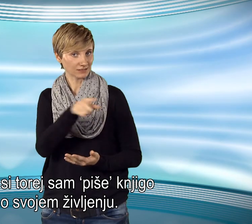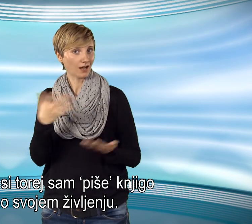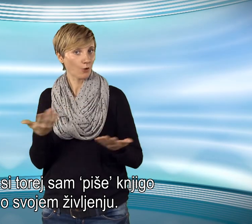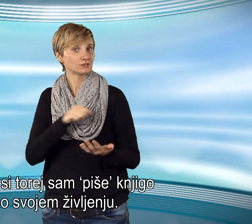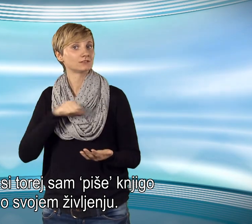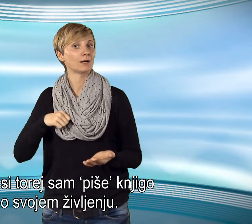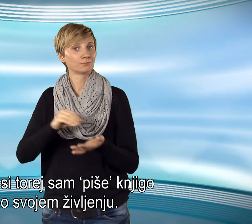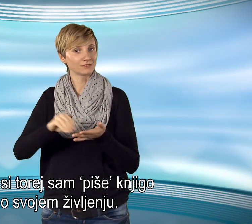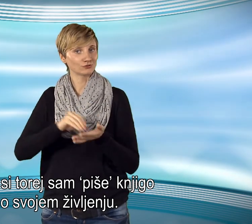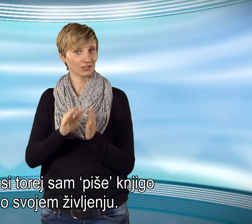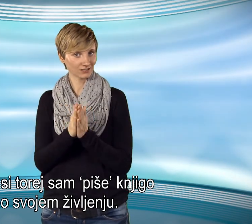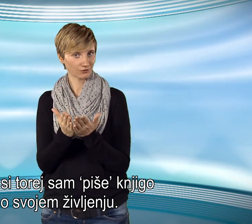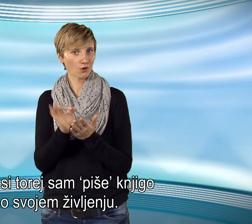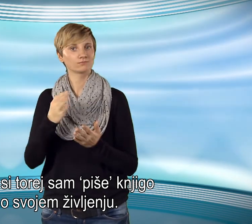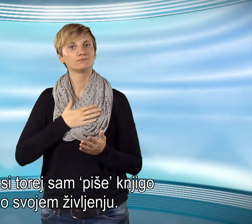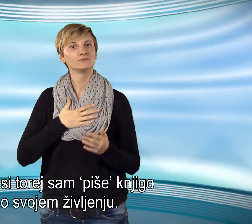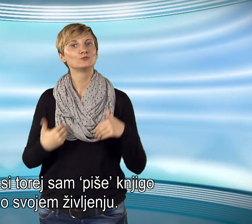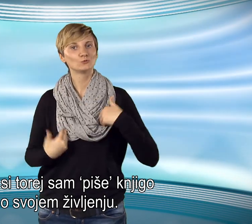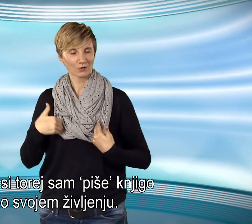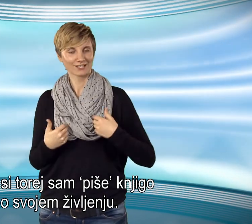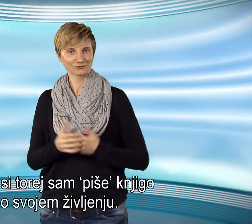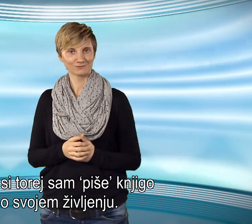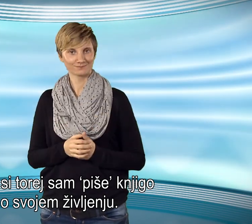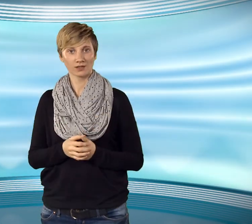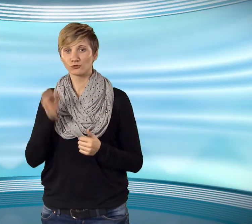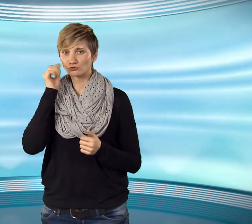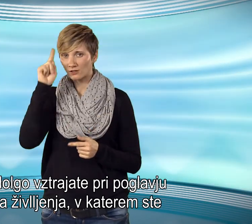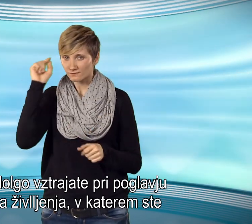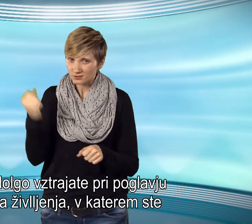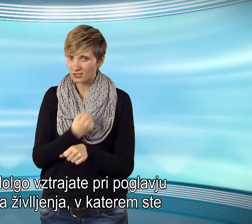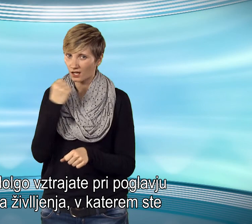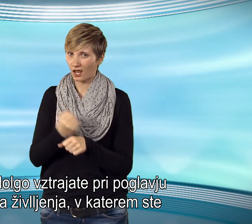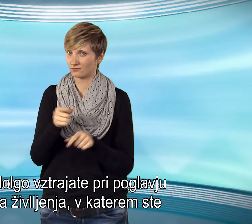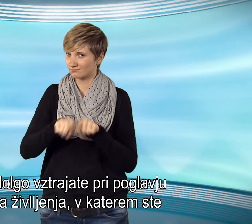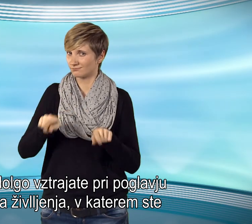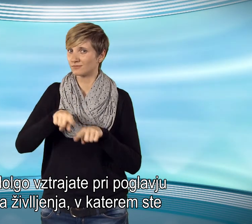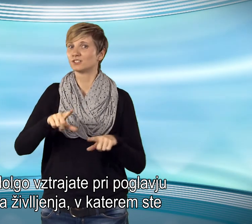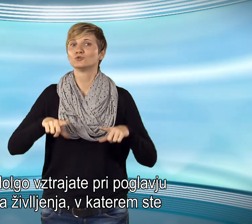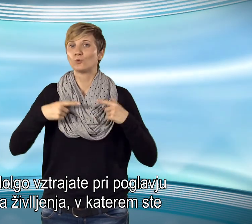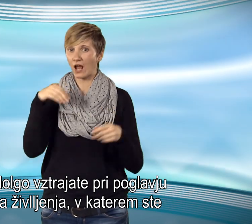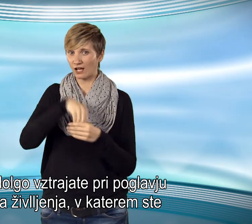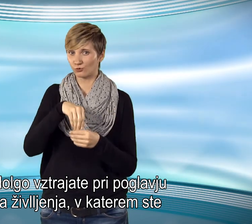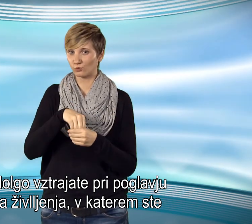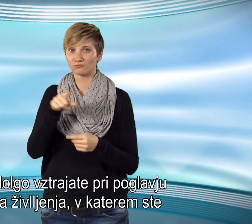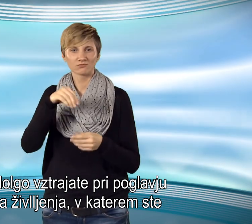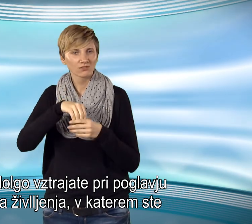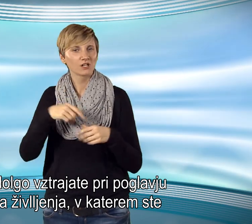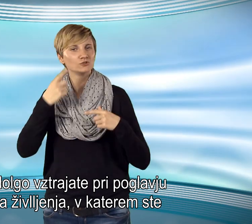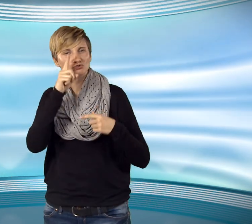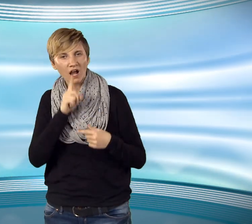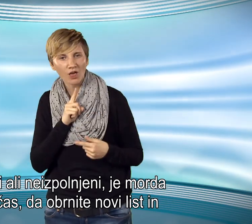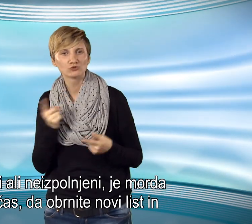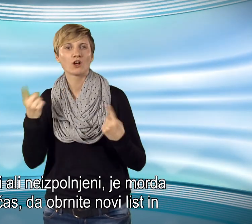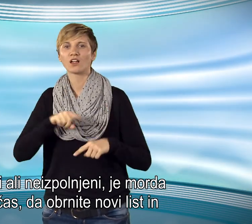Vsak si torej sam piše knjigo o svojem življenju. Če že dolgo vztrajate pri poglavju svojega življenja,